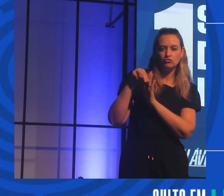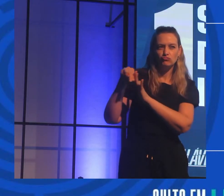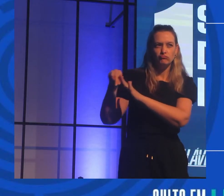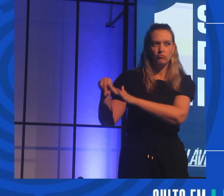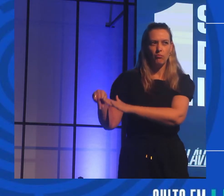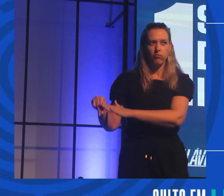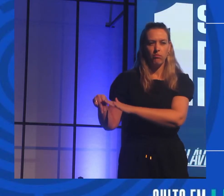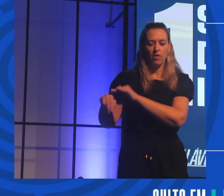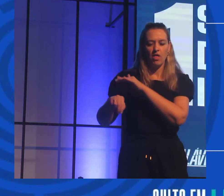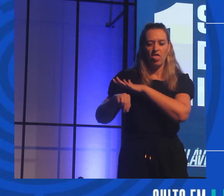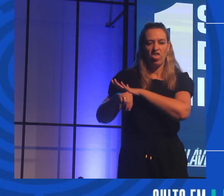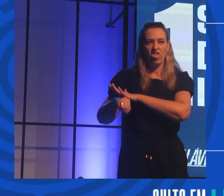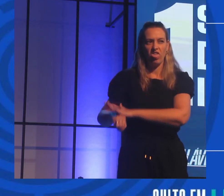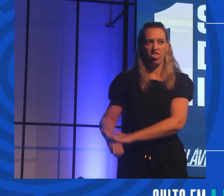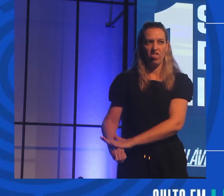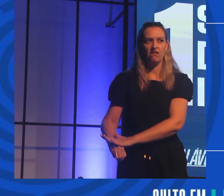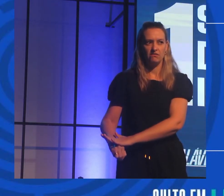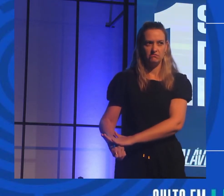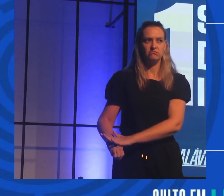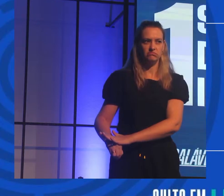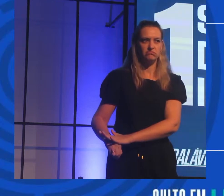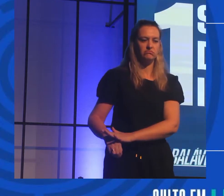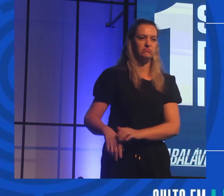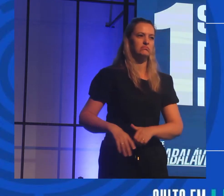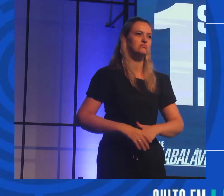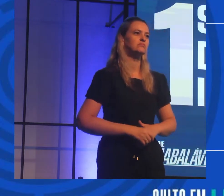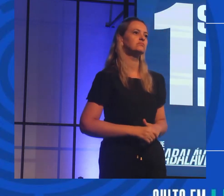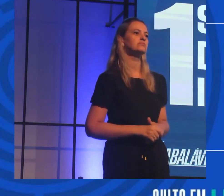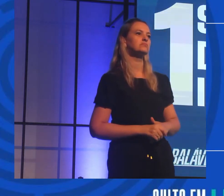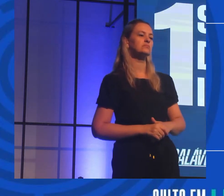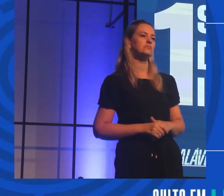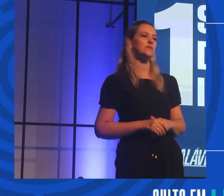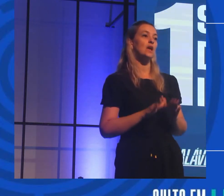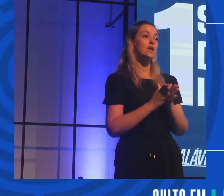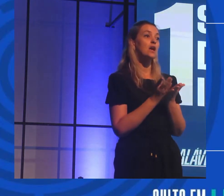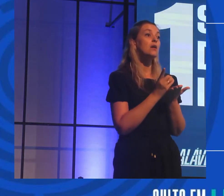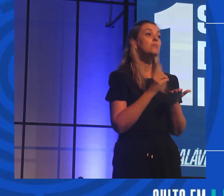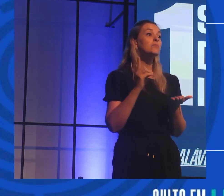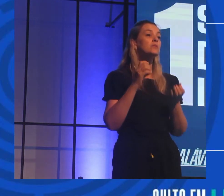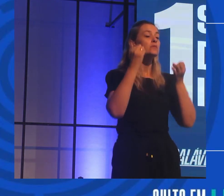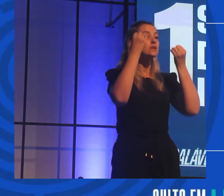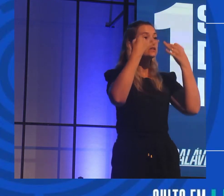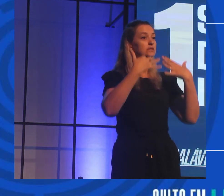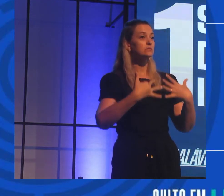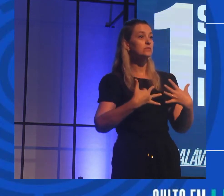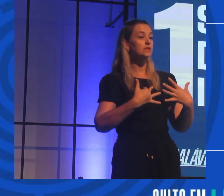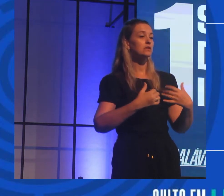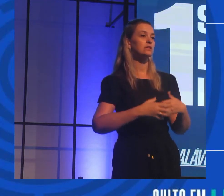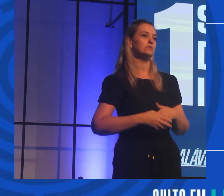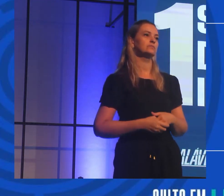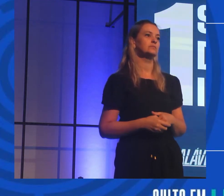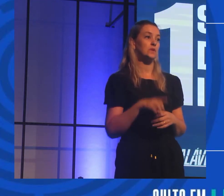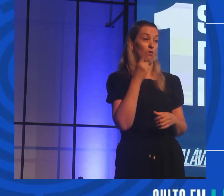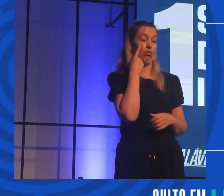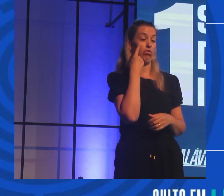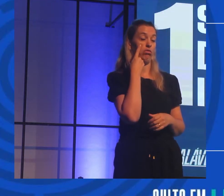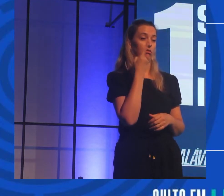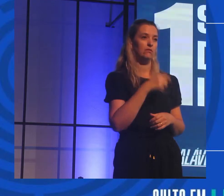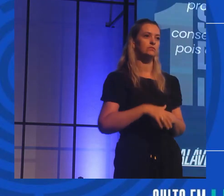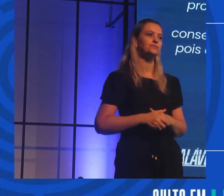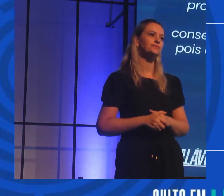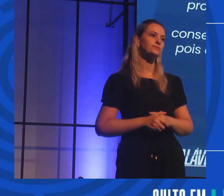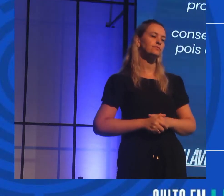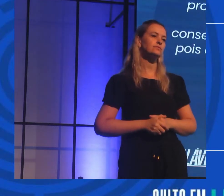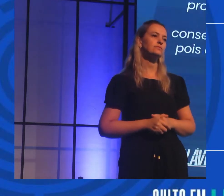está pronto para receber. E o verso 4 e o verso 5 nos diz assim, redobra a sua atenção: diante